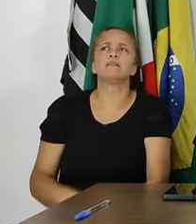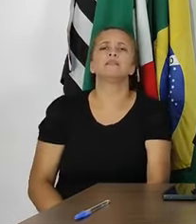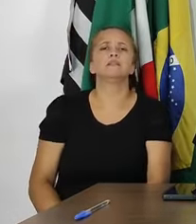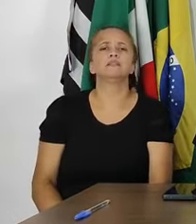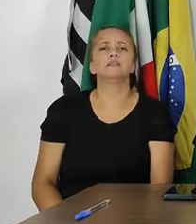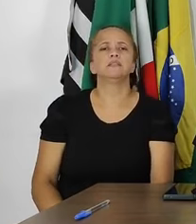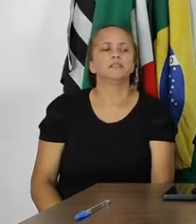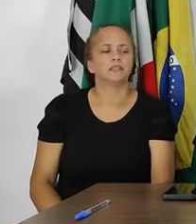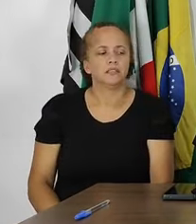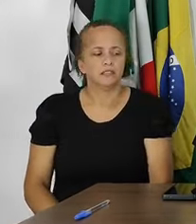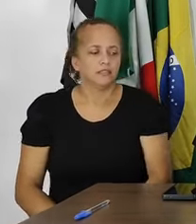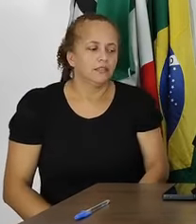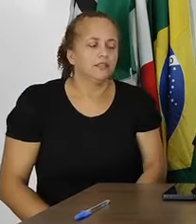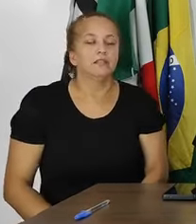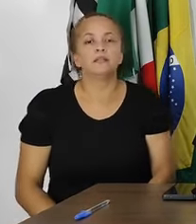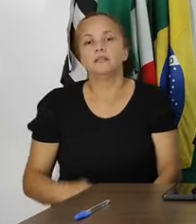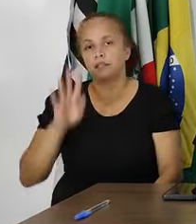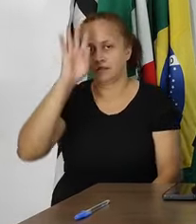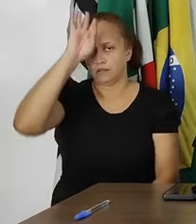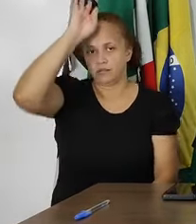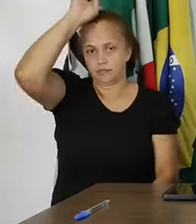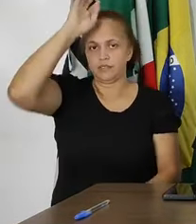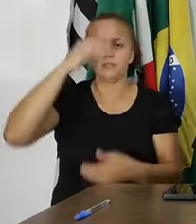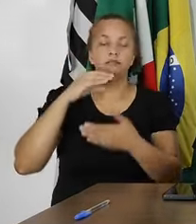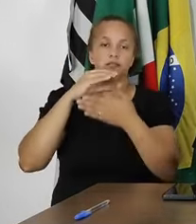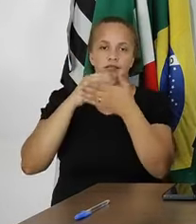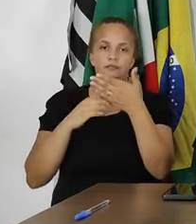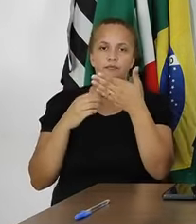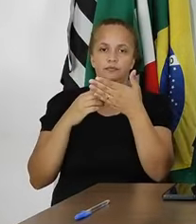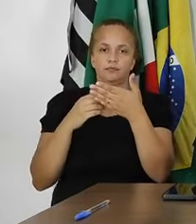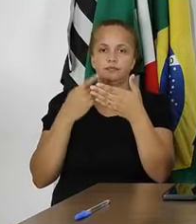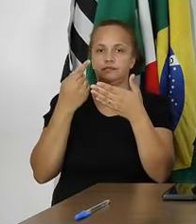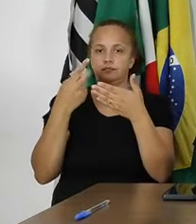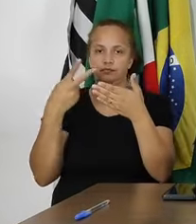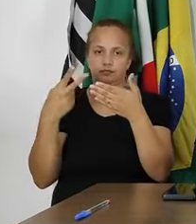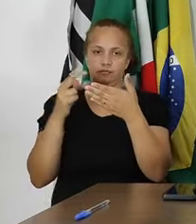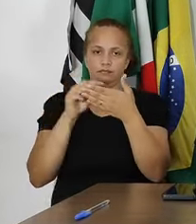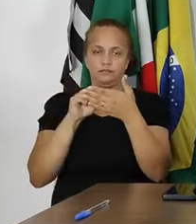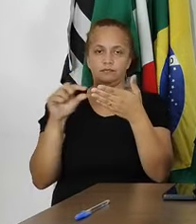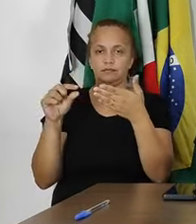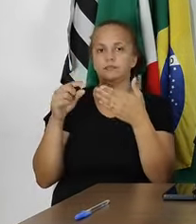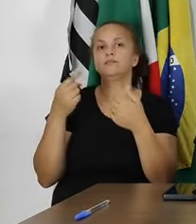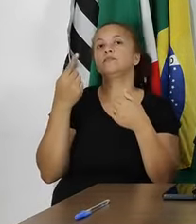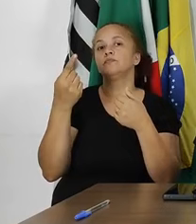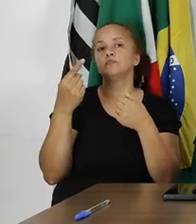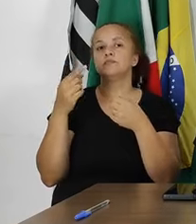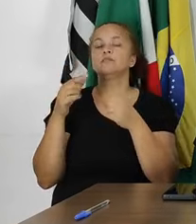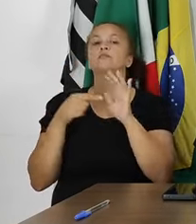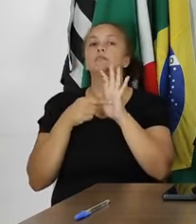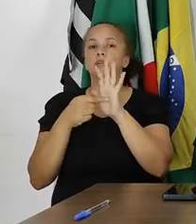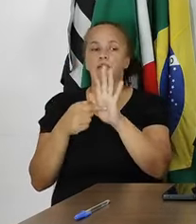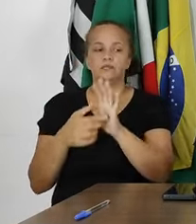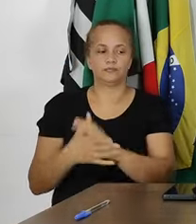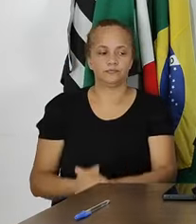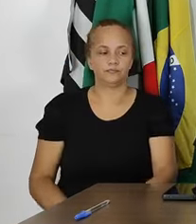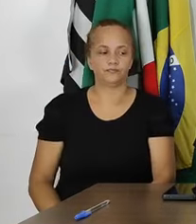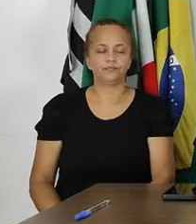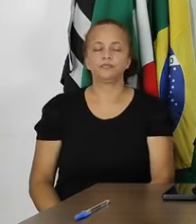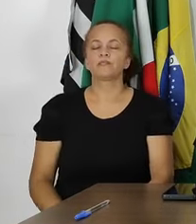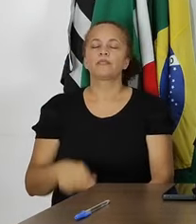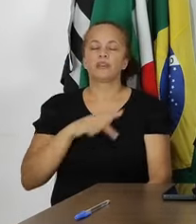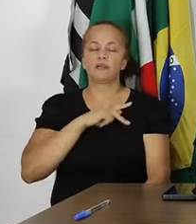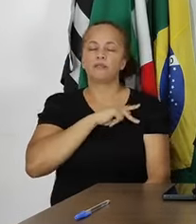Então, aqui em Romanos 12, a gente lê o versículo 2, mas olha o que o versículo 1 diz. Eu rogo-vos, olha o que Paulo